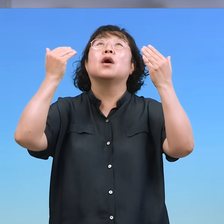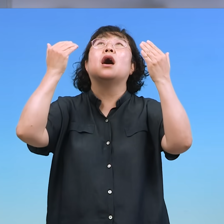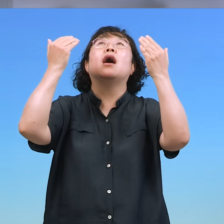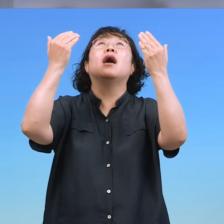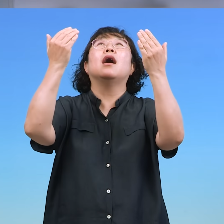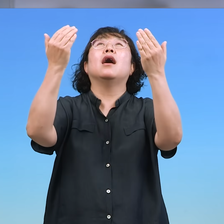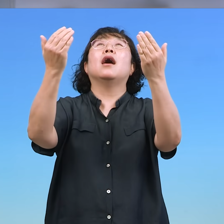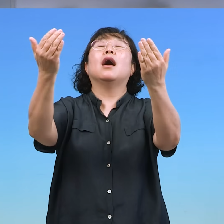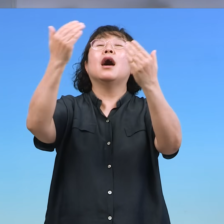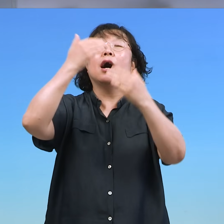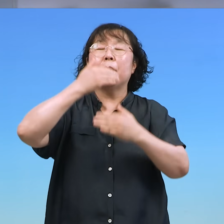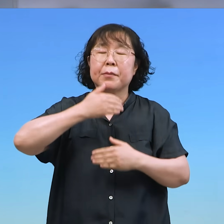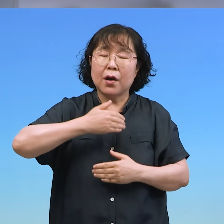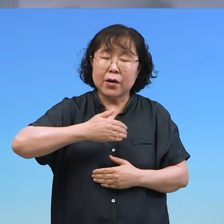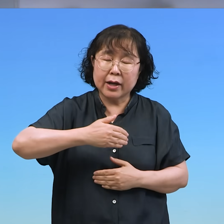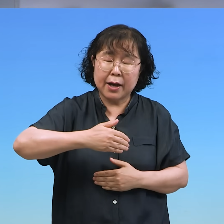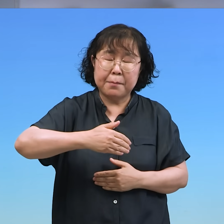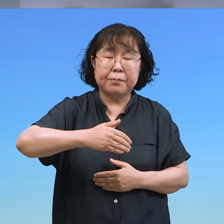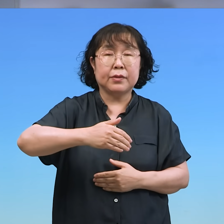찬송하며 갑니다.